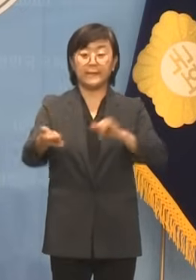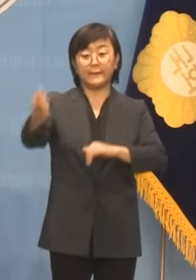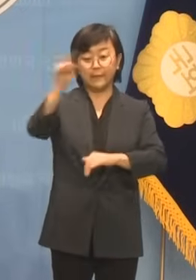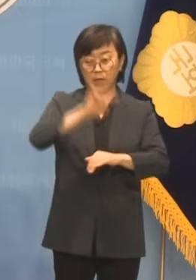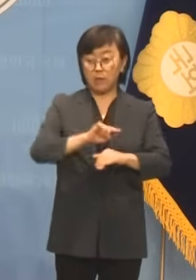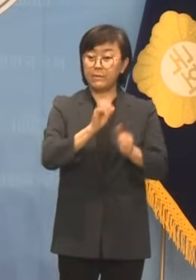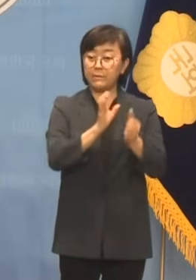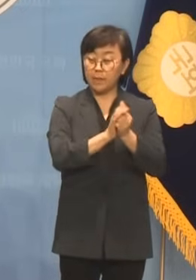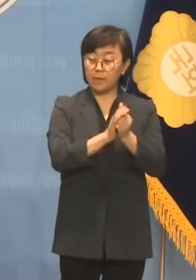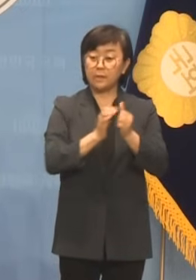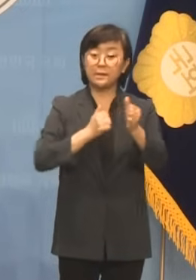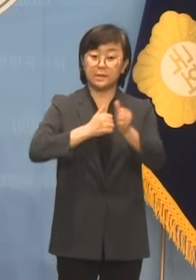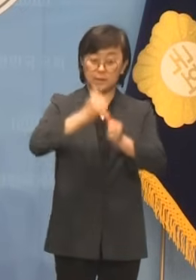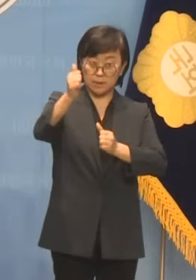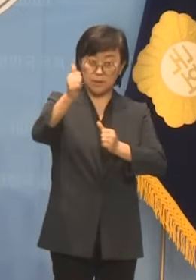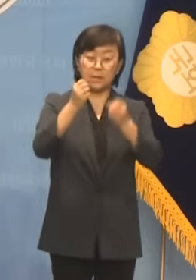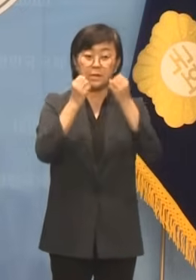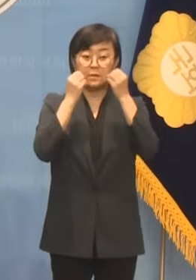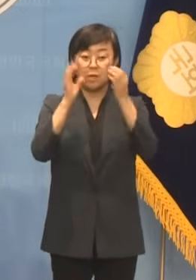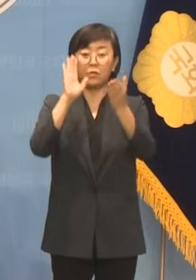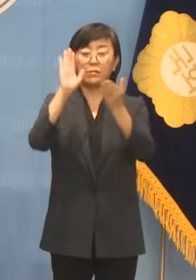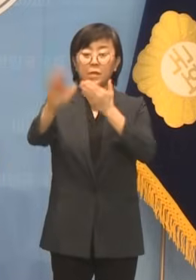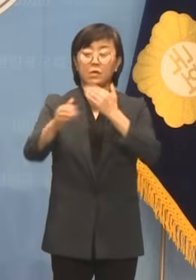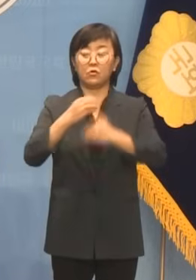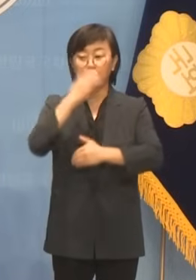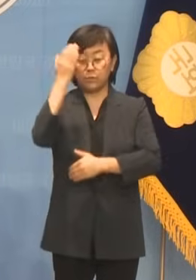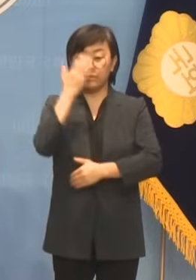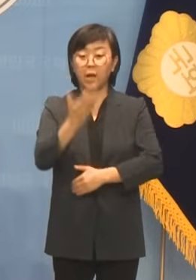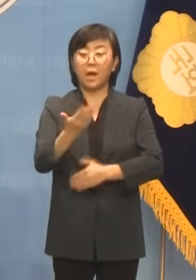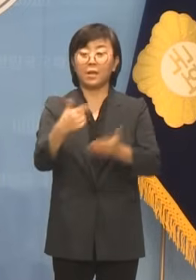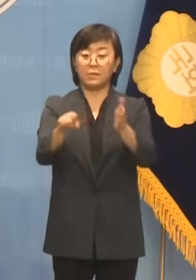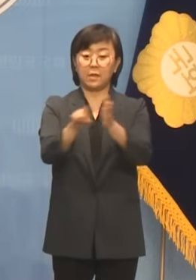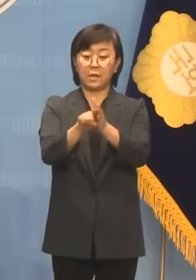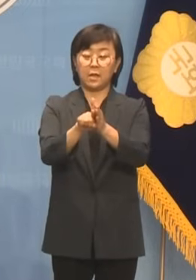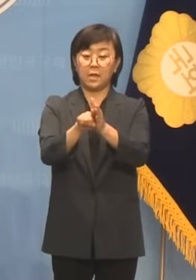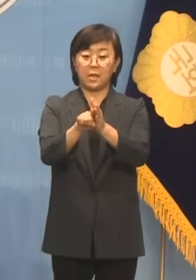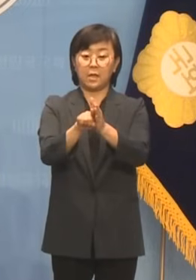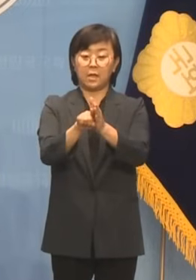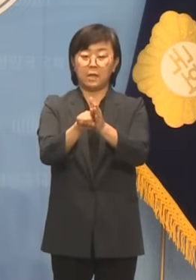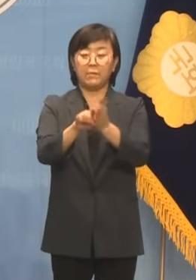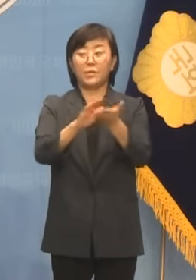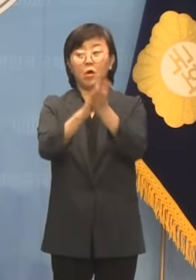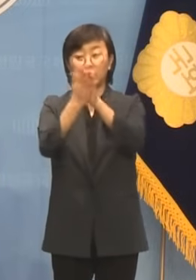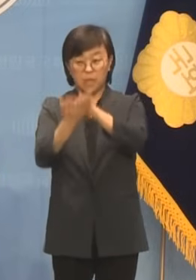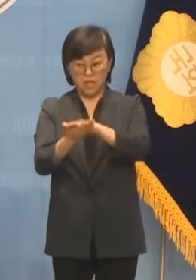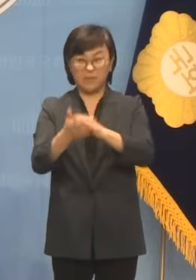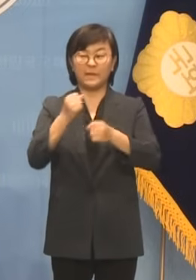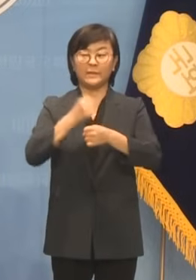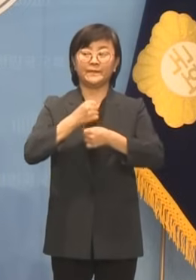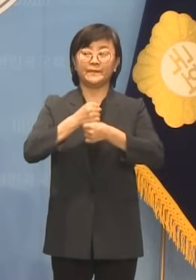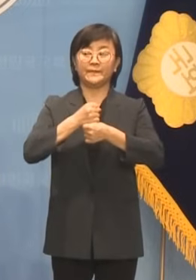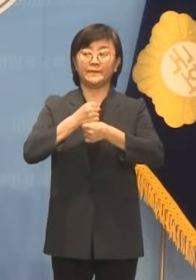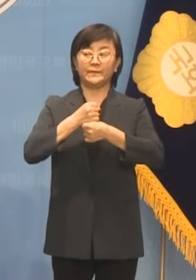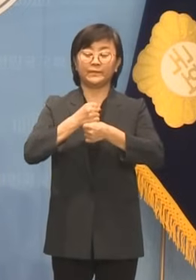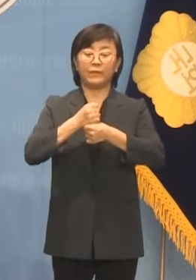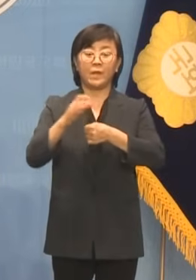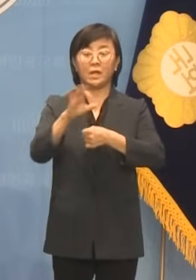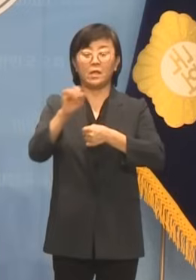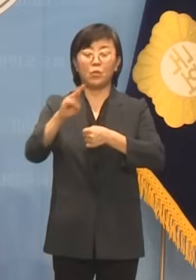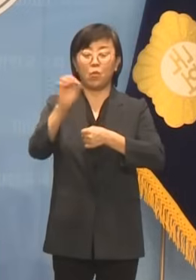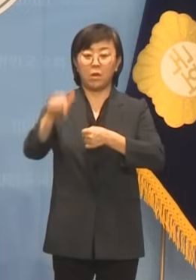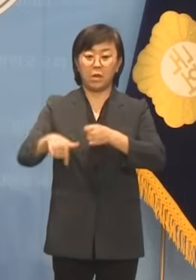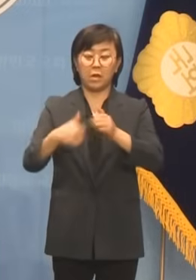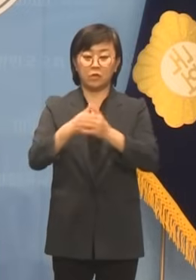이어받아 승리하는 지역, 새로운 미래를 꿈꿀 수 있는 지역으로 획기적 변화를 만들겠습니다. 이동학의